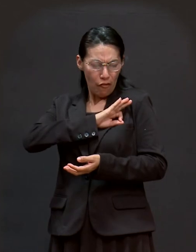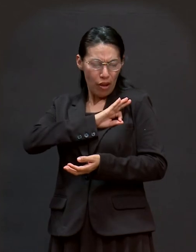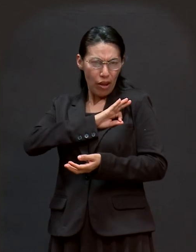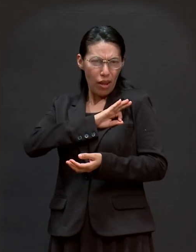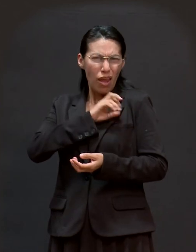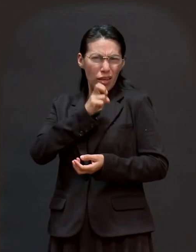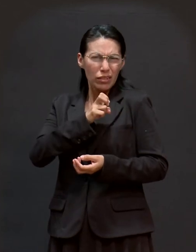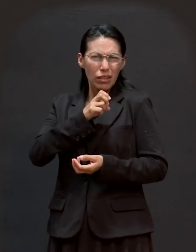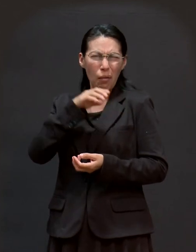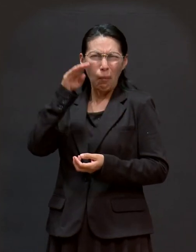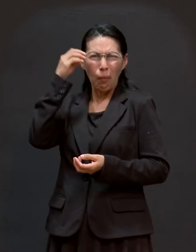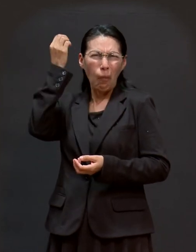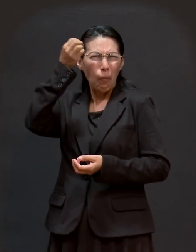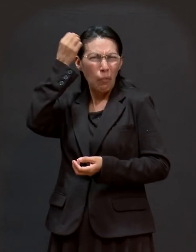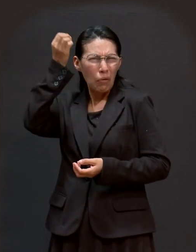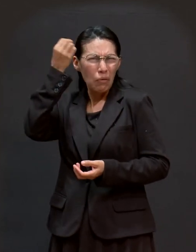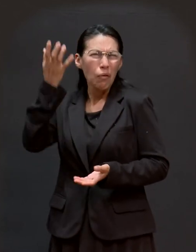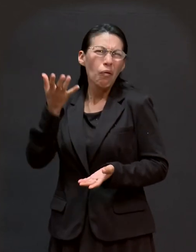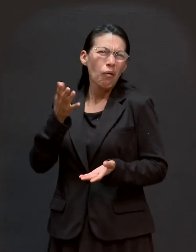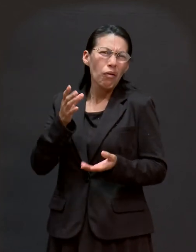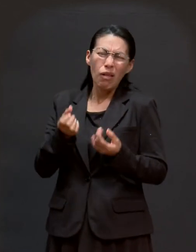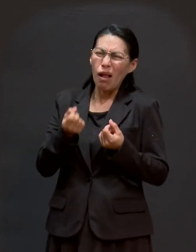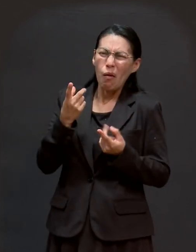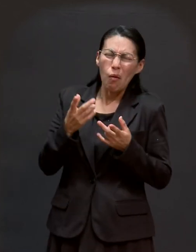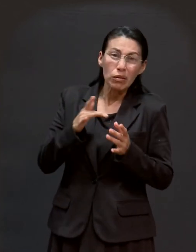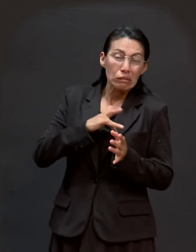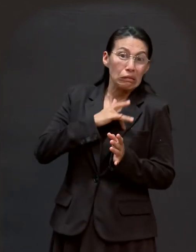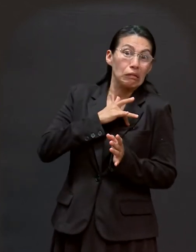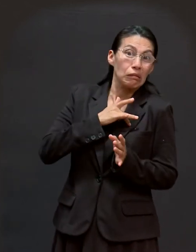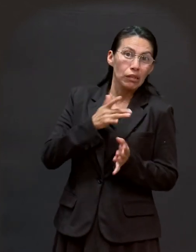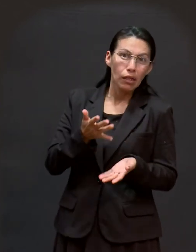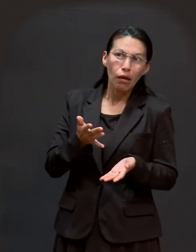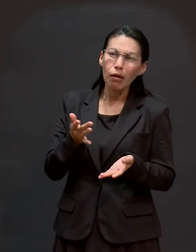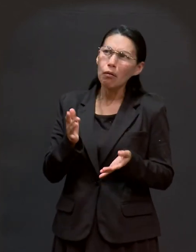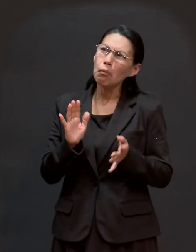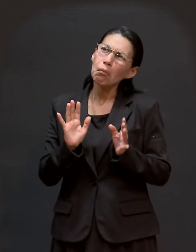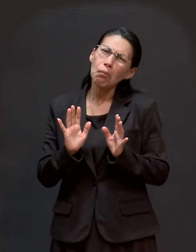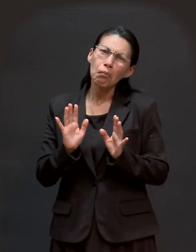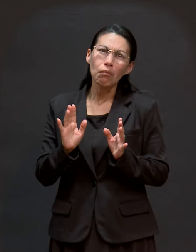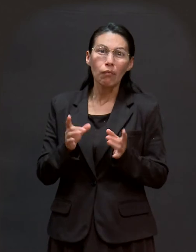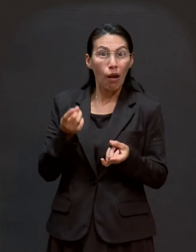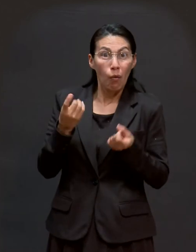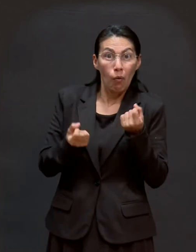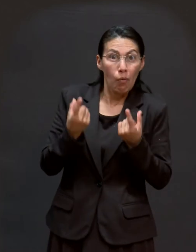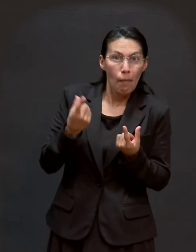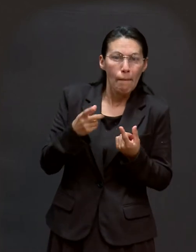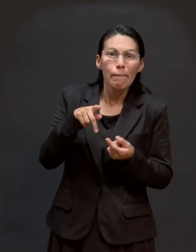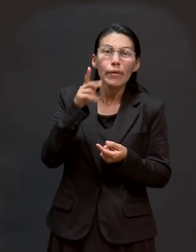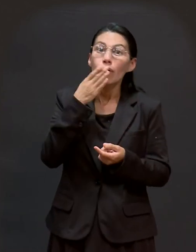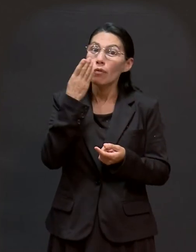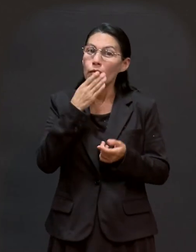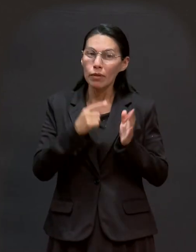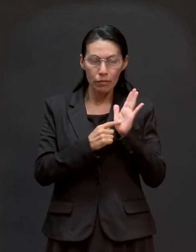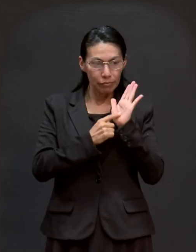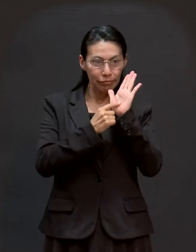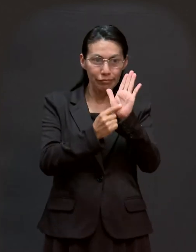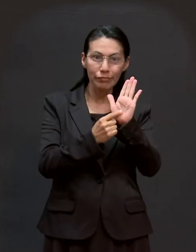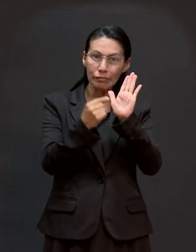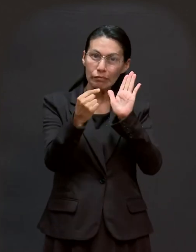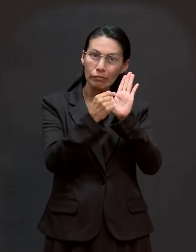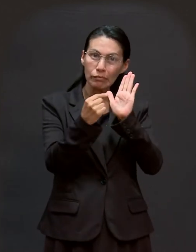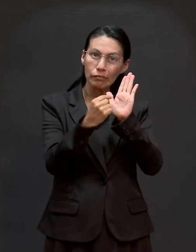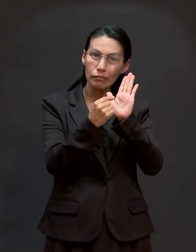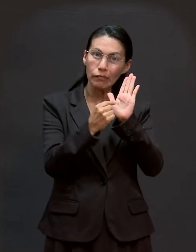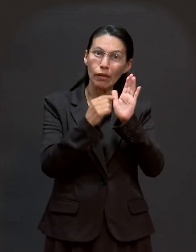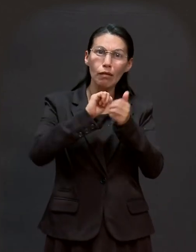opinión es una conjetura es un presentimiento es una corazonada pero la palabra de dios nos revela